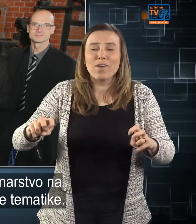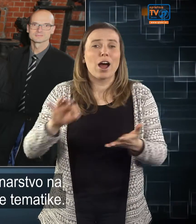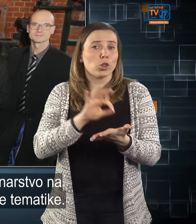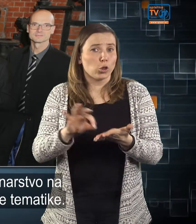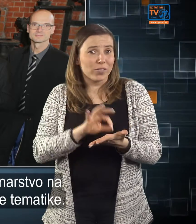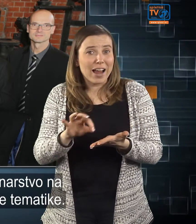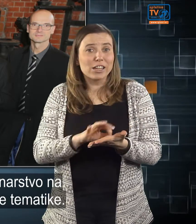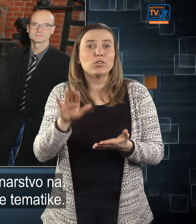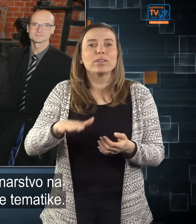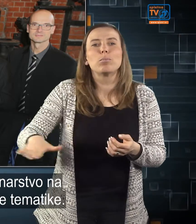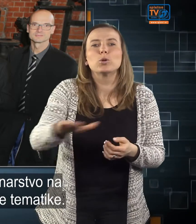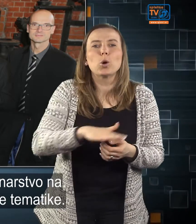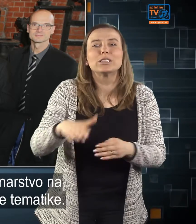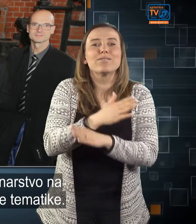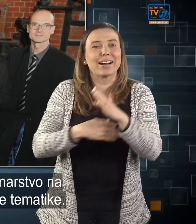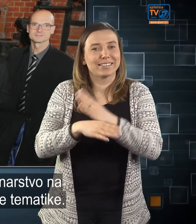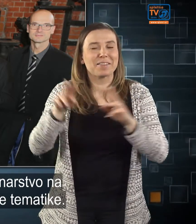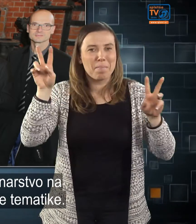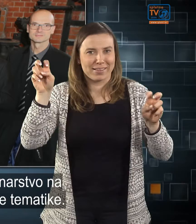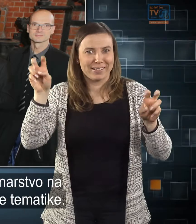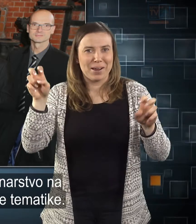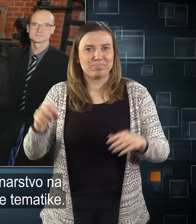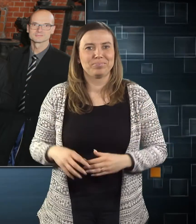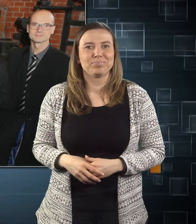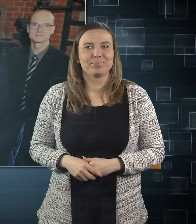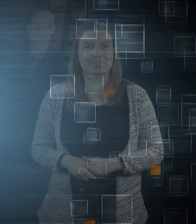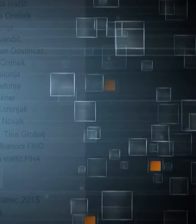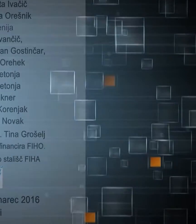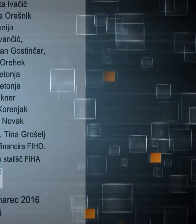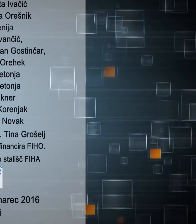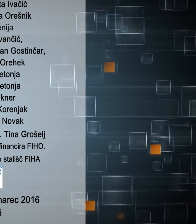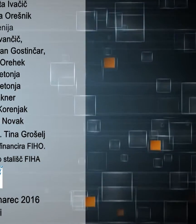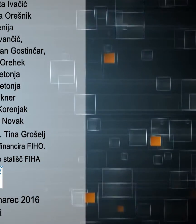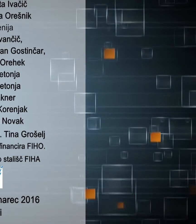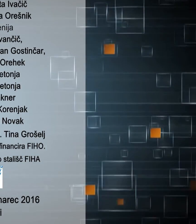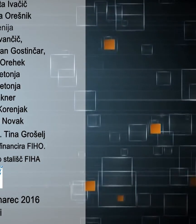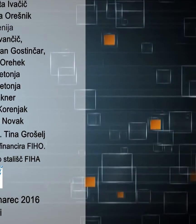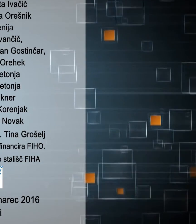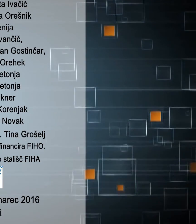invalidske tematike.